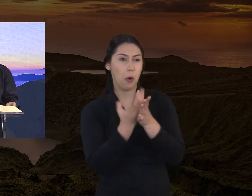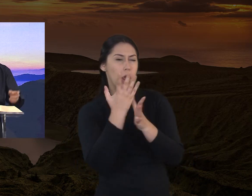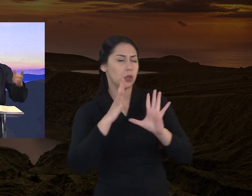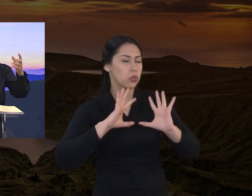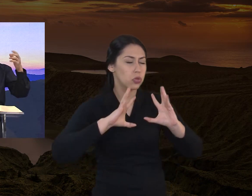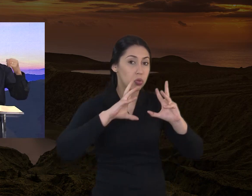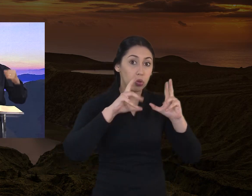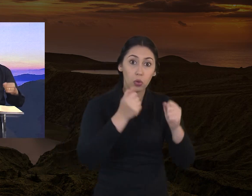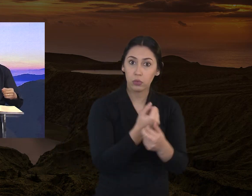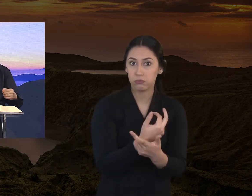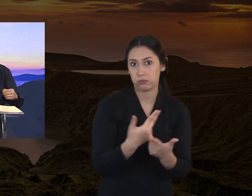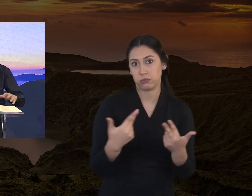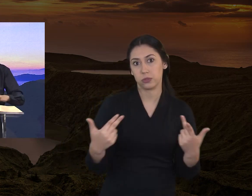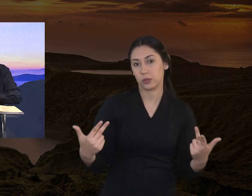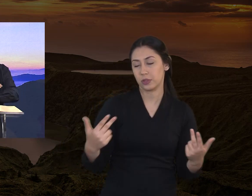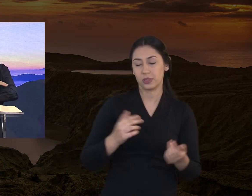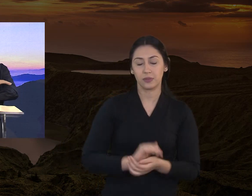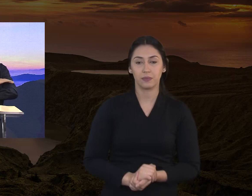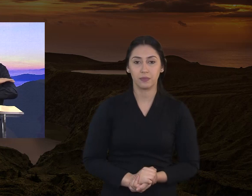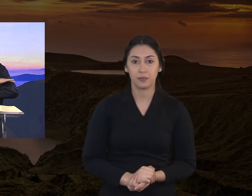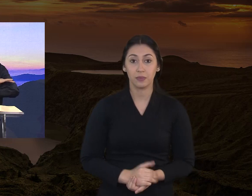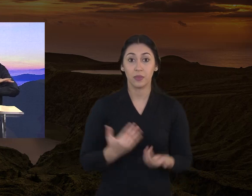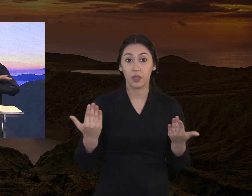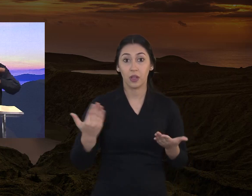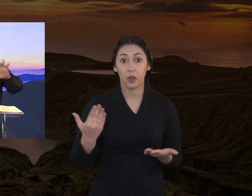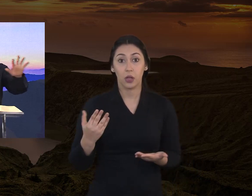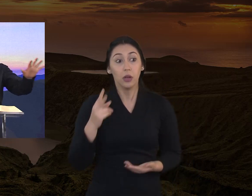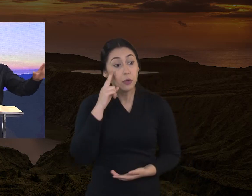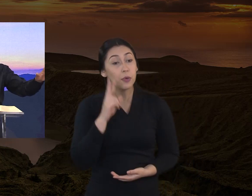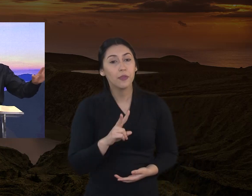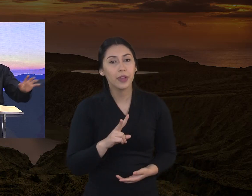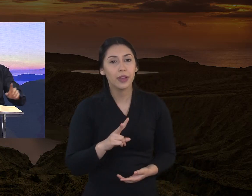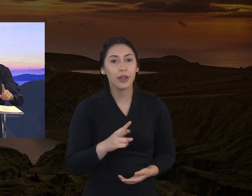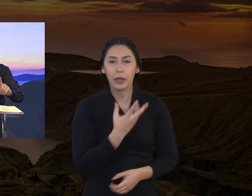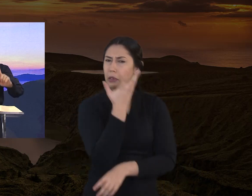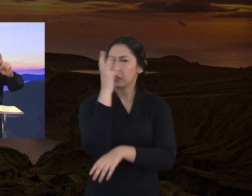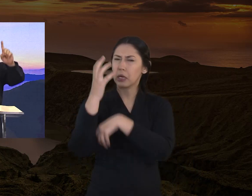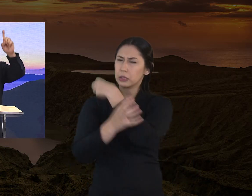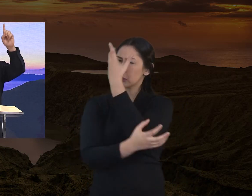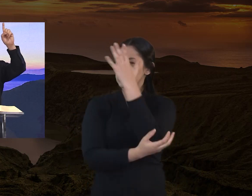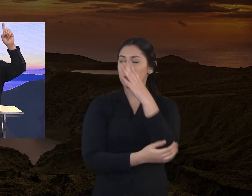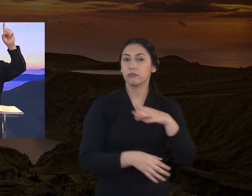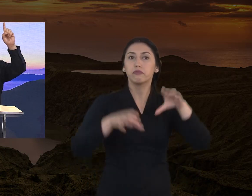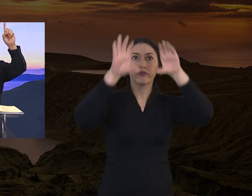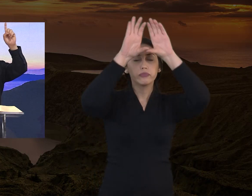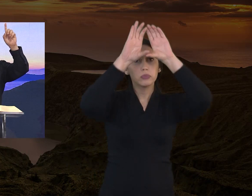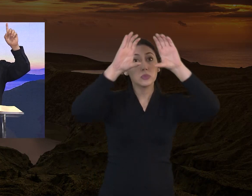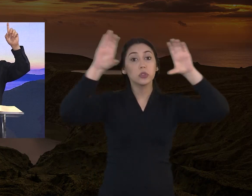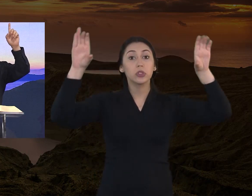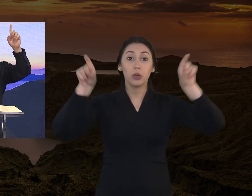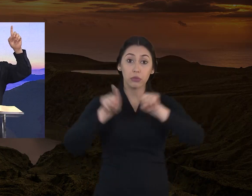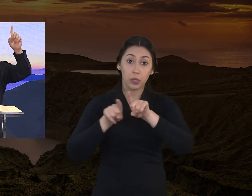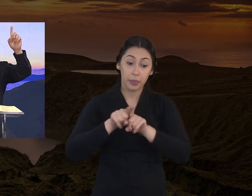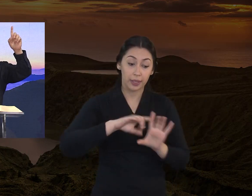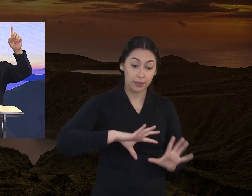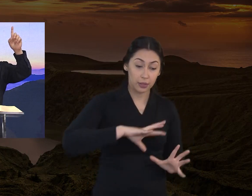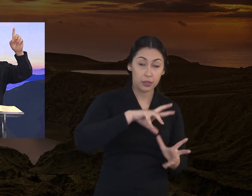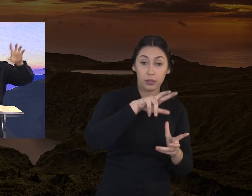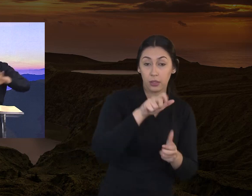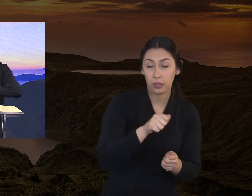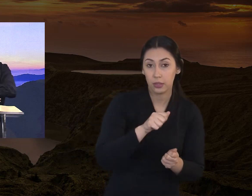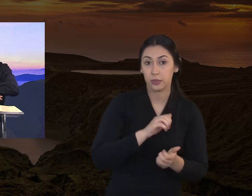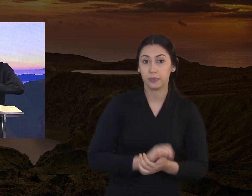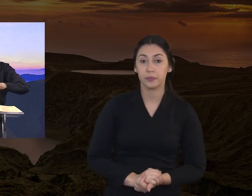coisas, todas as coisas. Aí agora nós vamos ver toda a criação, né, nos céus e sobre a terra.